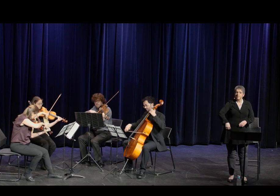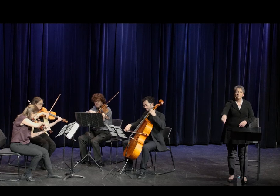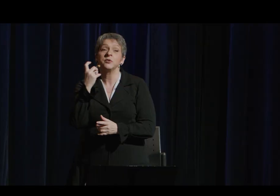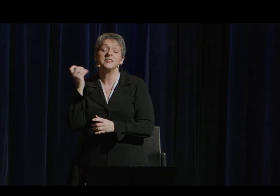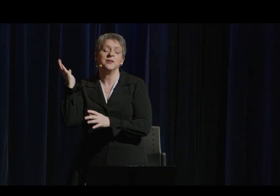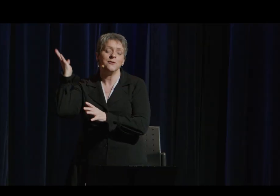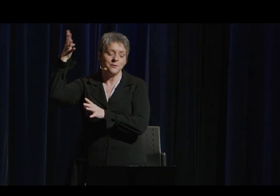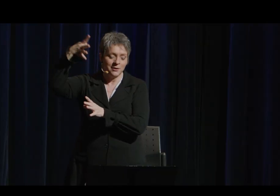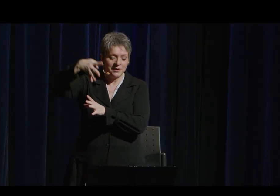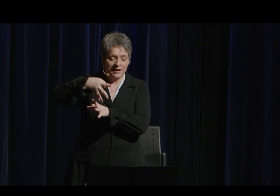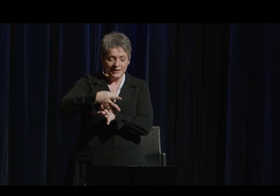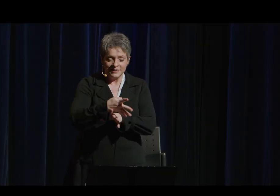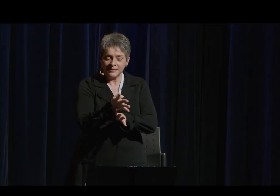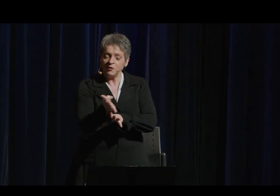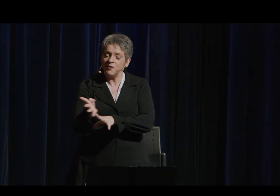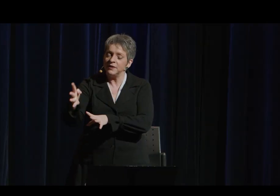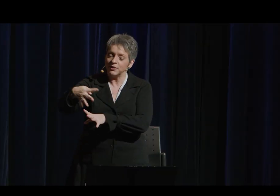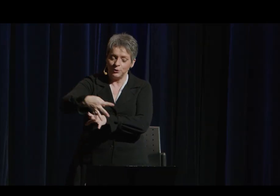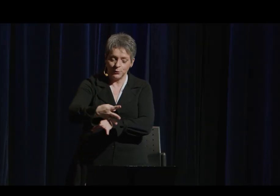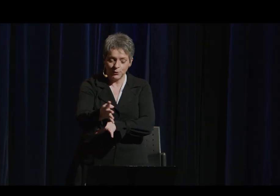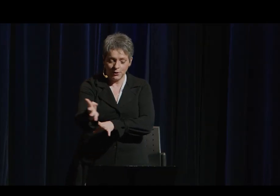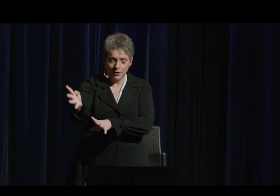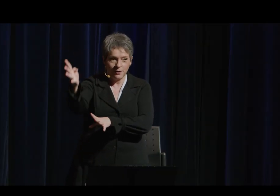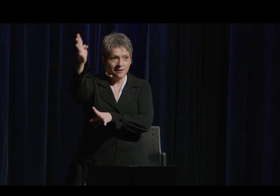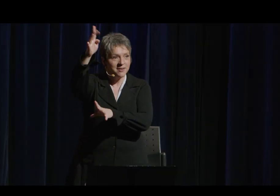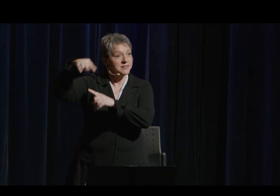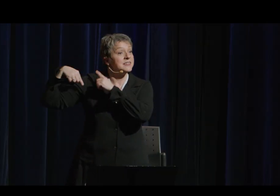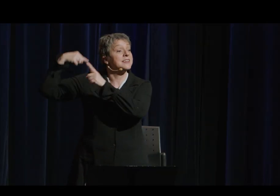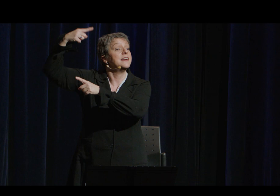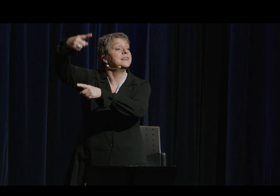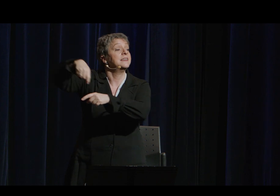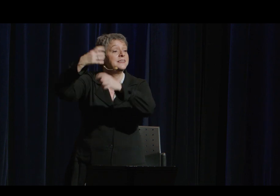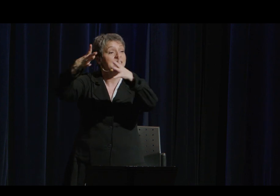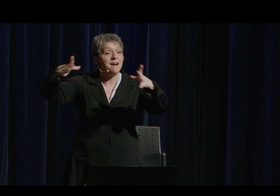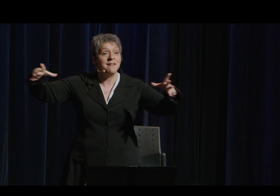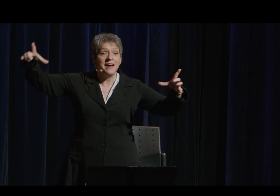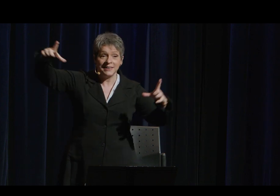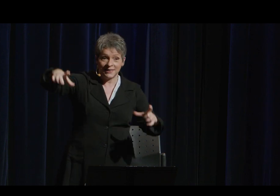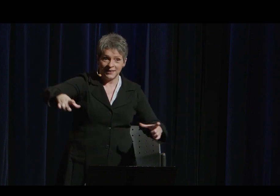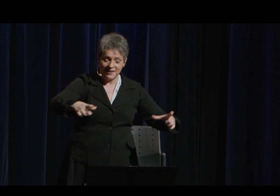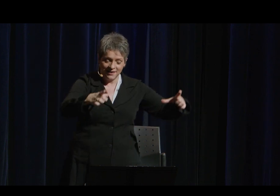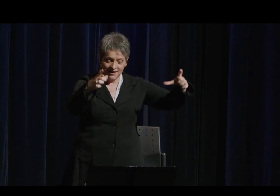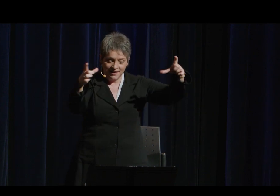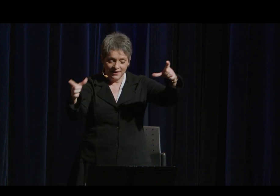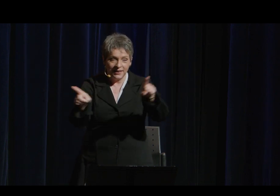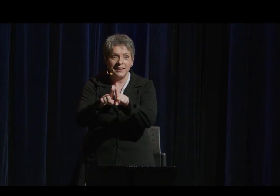Dans mon sillon s'infiltre l'eau, celle des grands lacs et